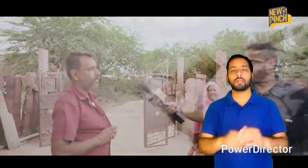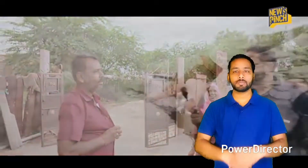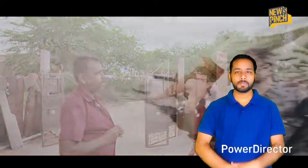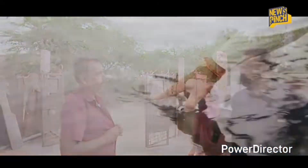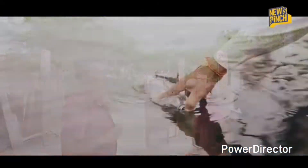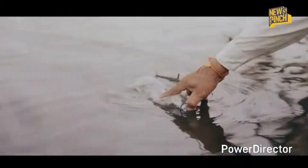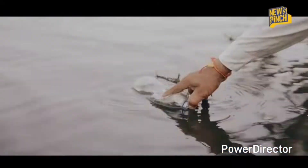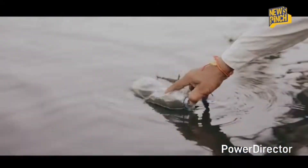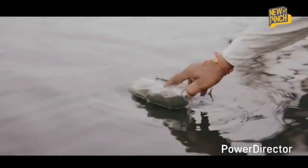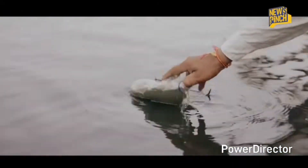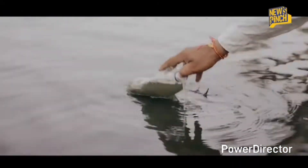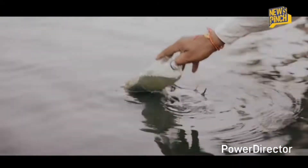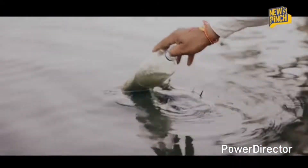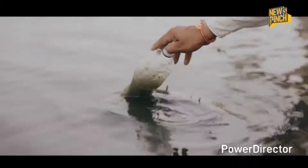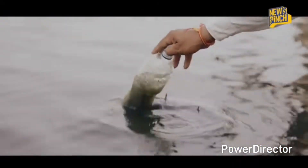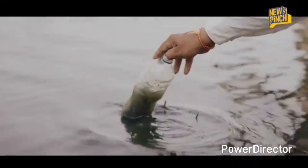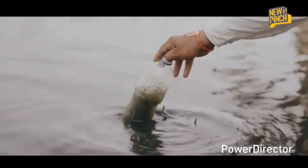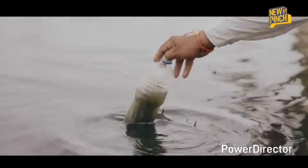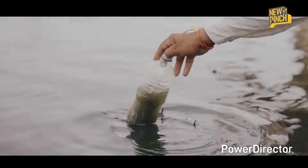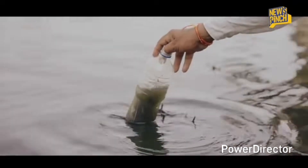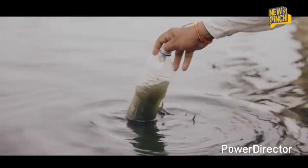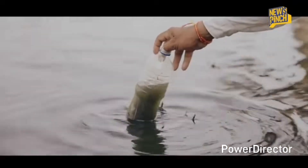हुआ।